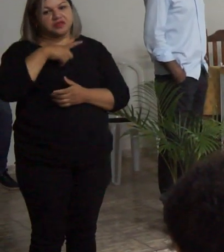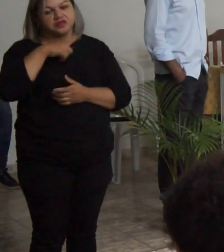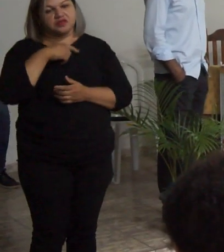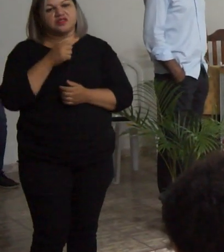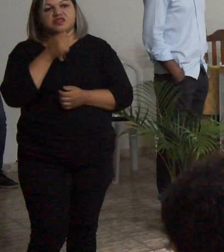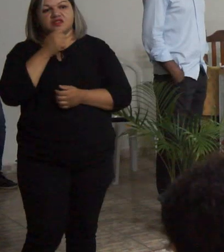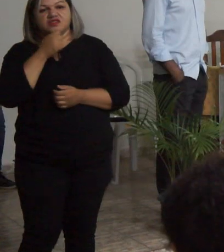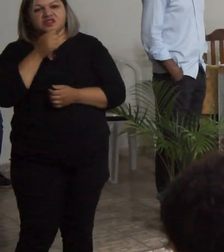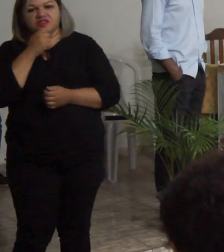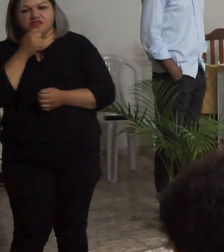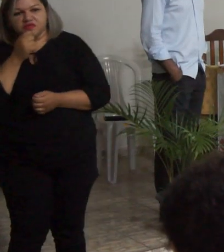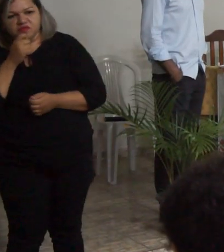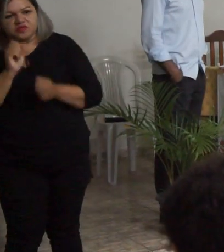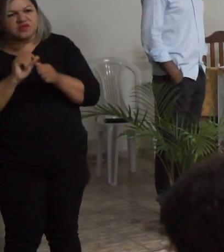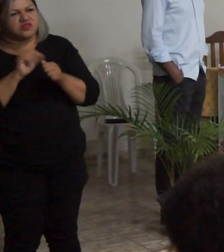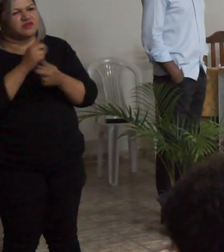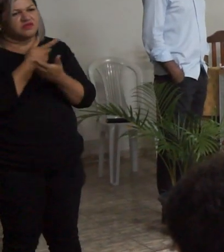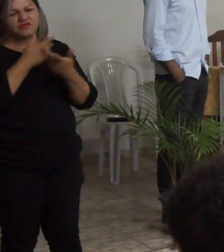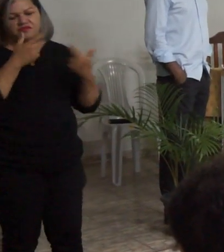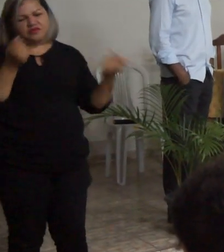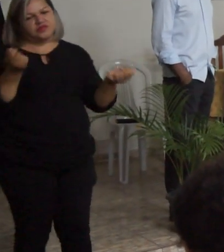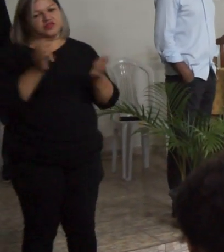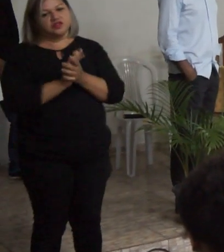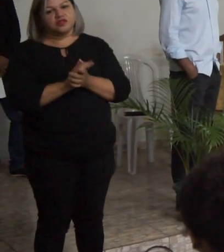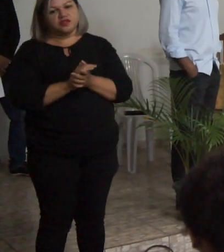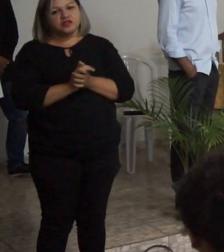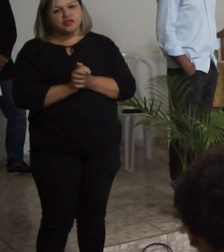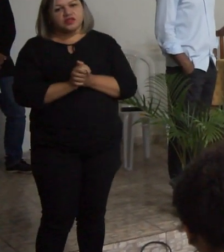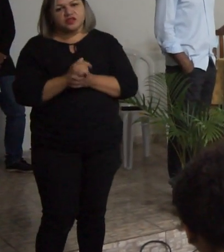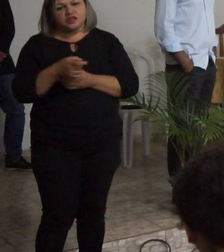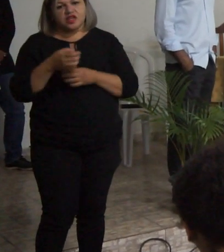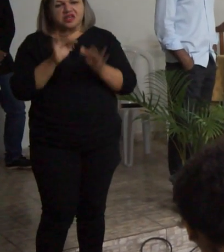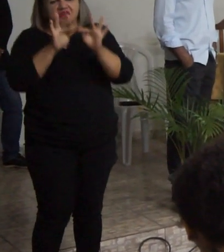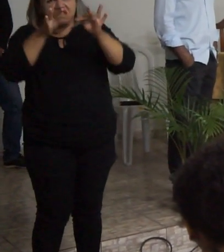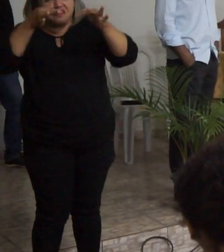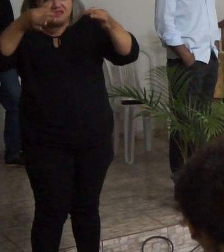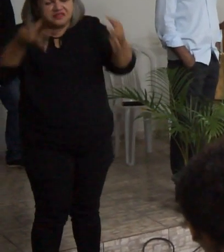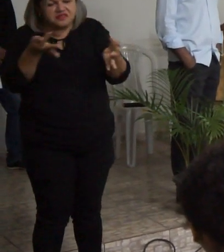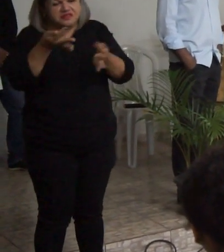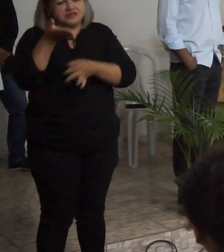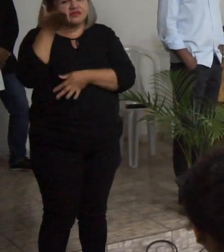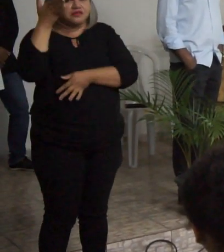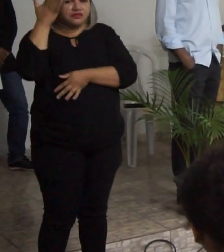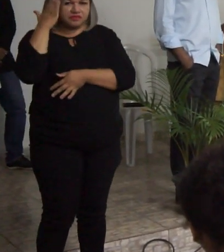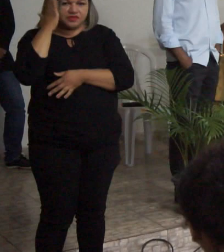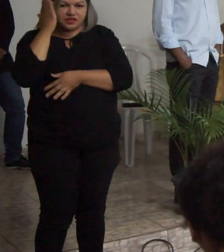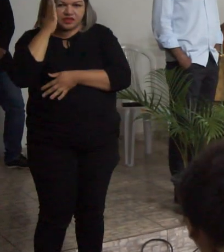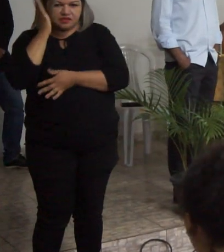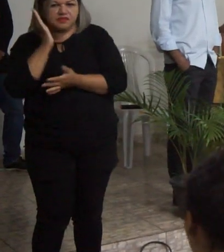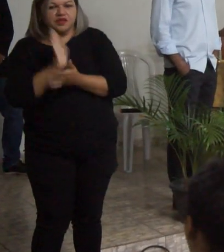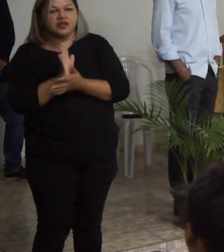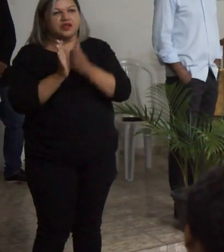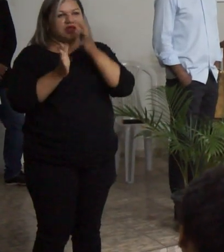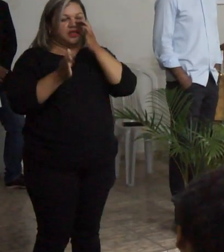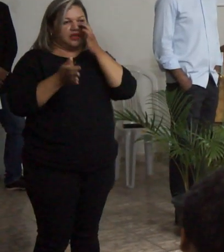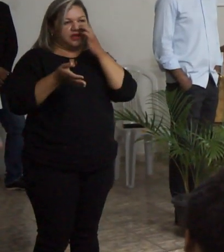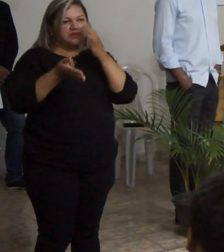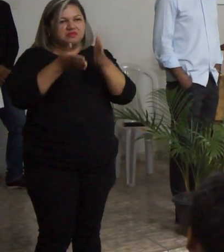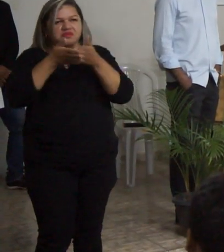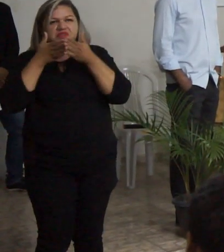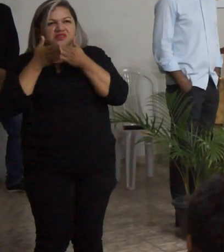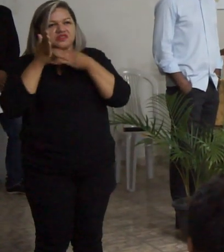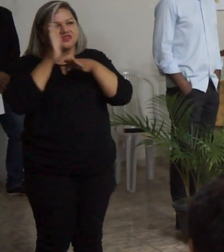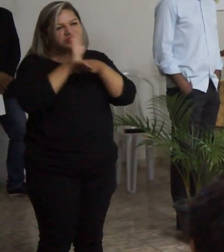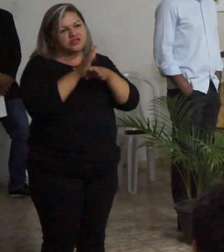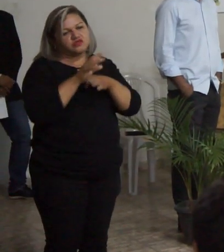fazer. Sou humilde para reconhecer tudo isso, sou humilde para continuar pedindo opiniões, sou humilde para pedir ajuda de